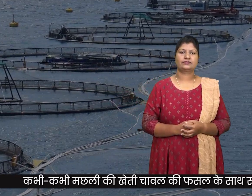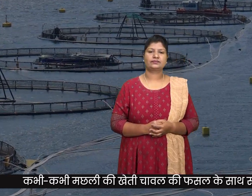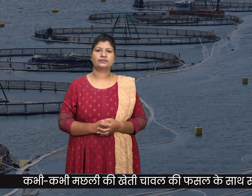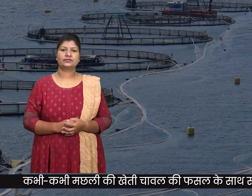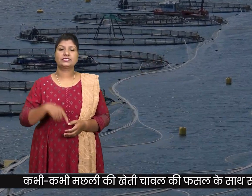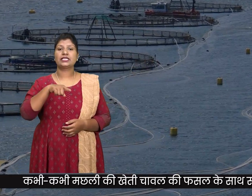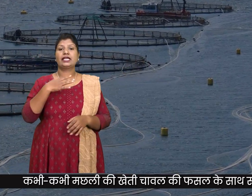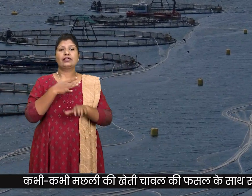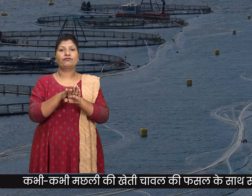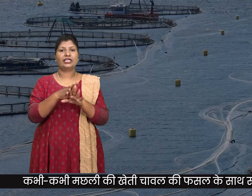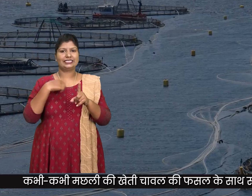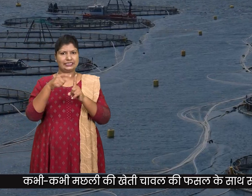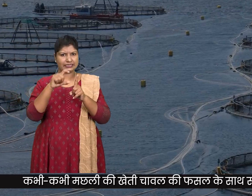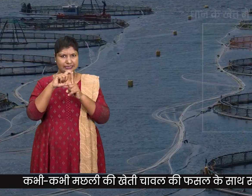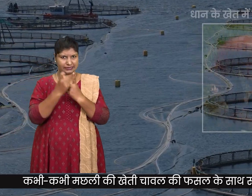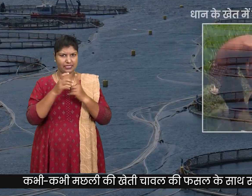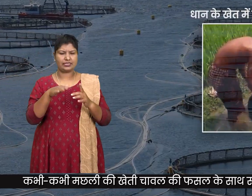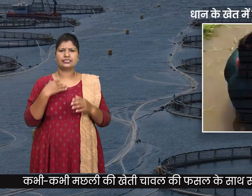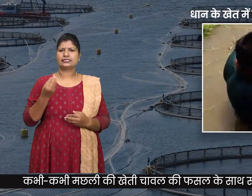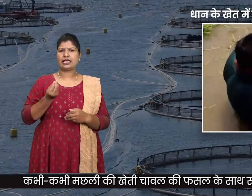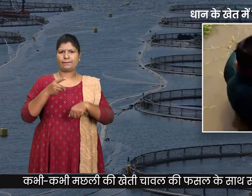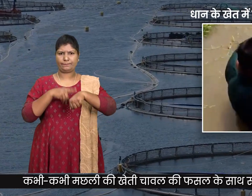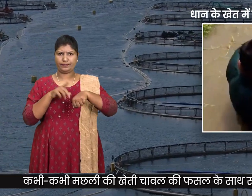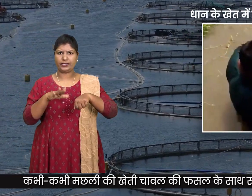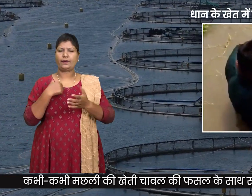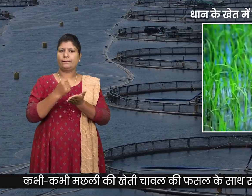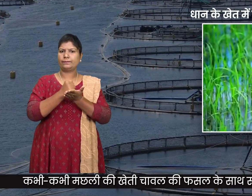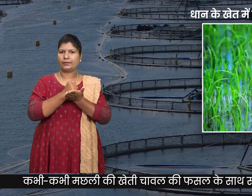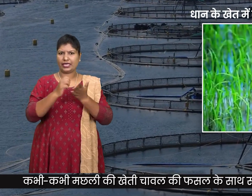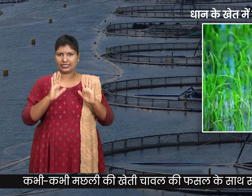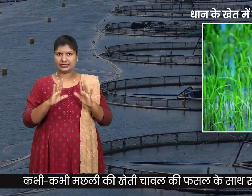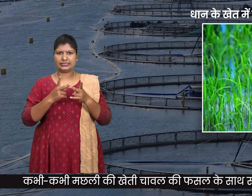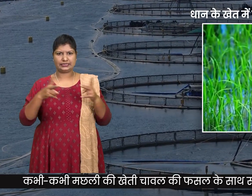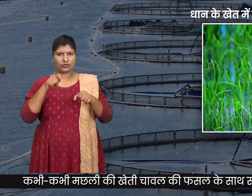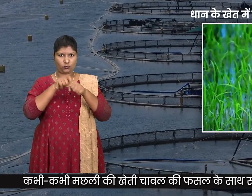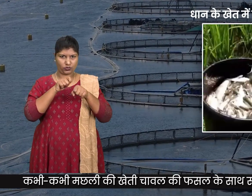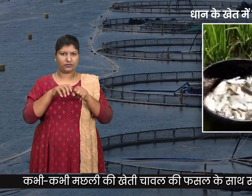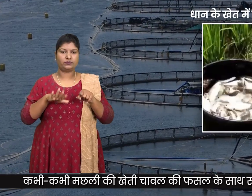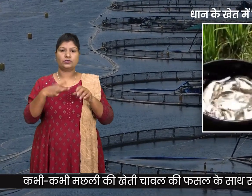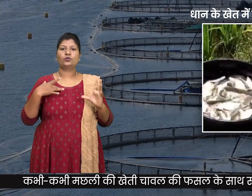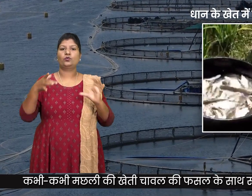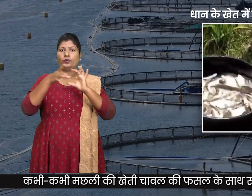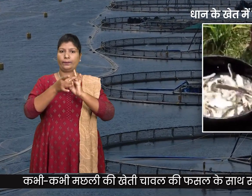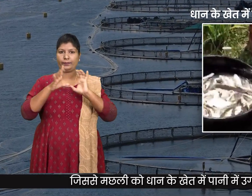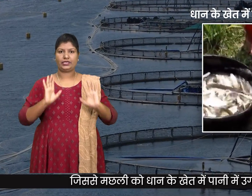कभी-कभी मछली की खेती चावल की फसल के साथ संयुक्त रूप से की जाती है,